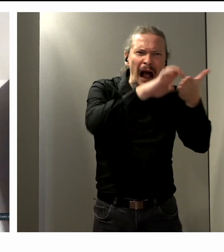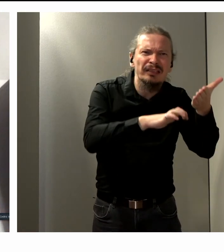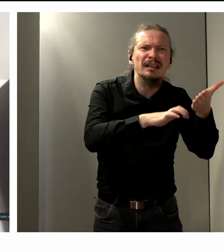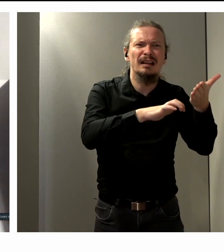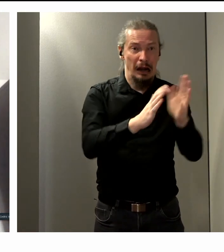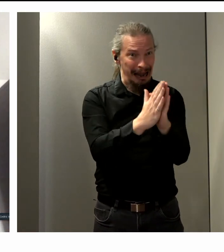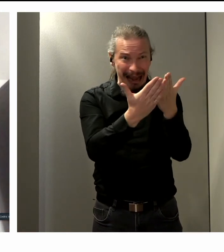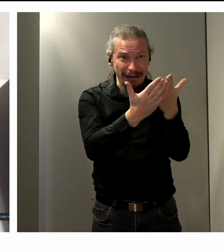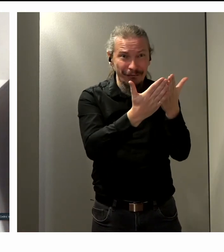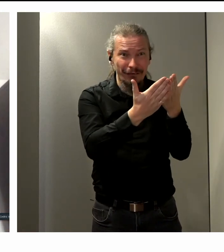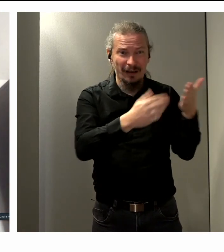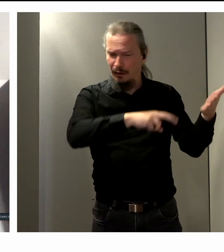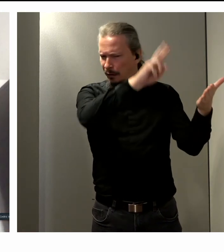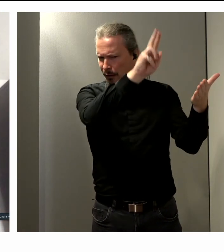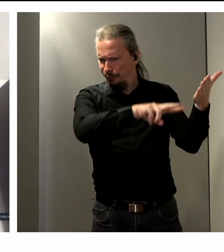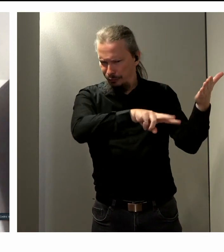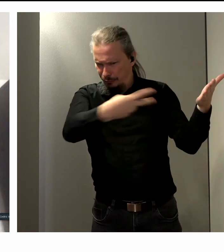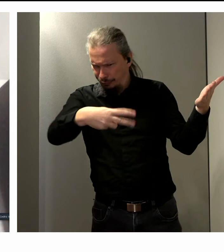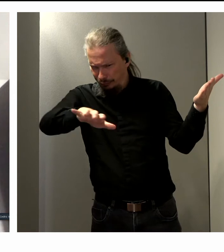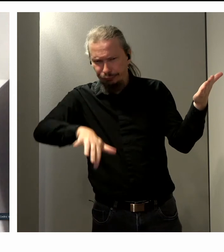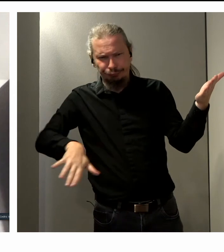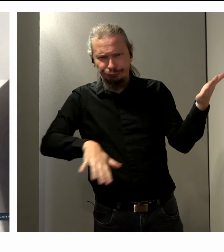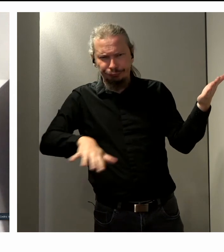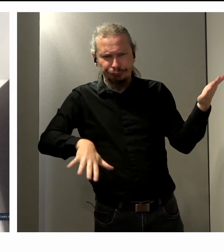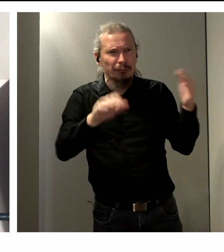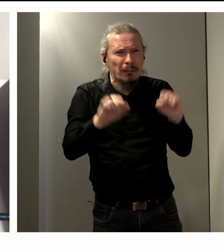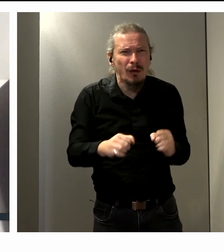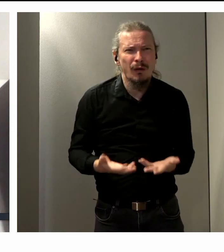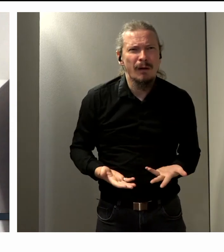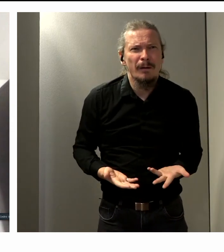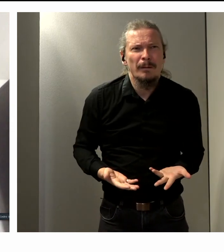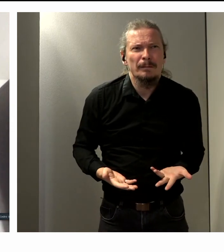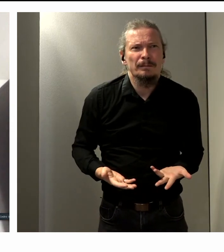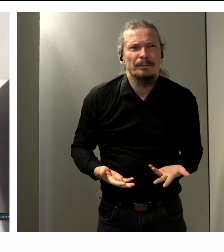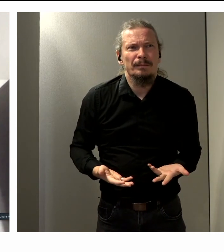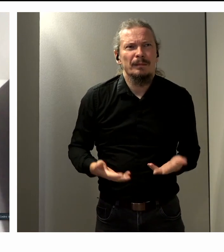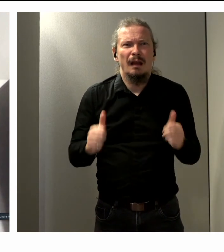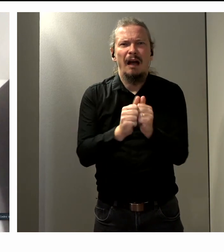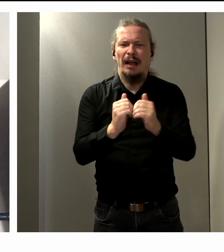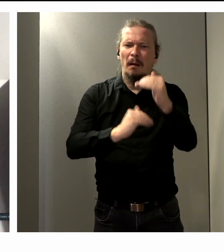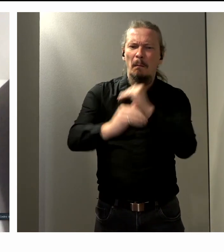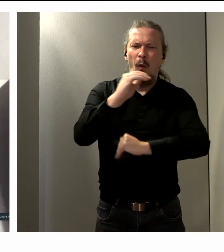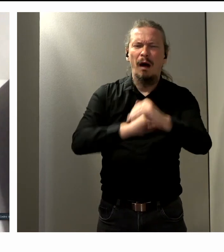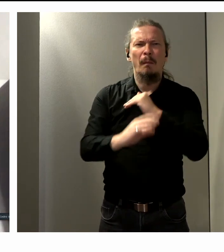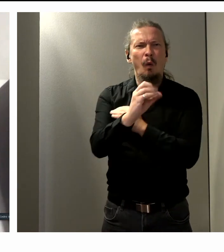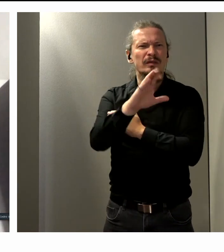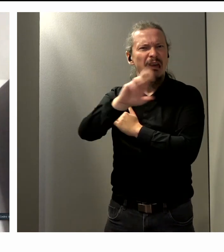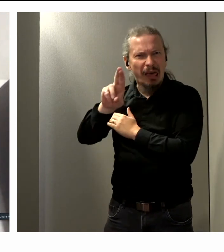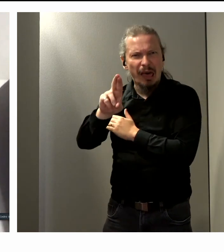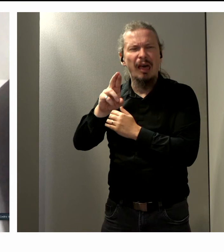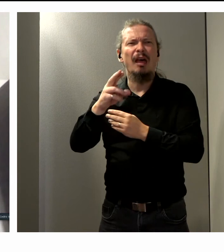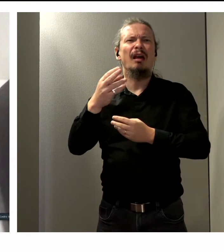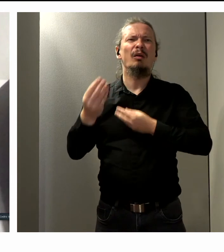articles, tous les livres. Il les lisait littéralement à travers des programmes d'OCR ou à